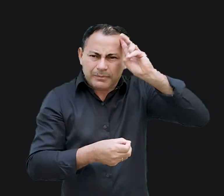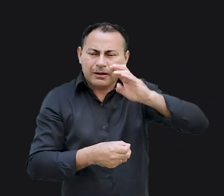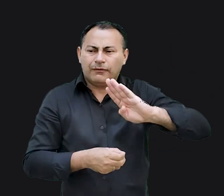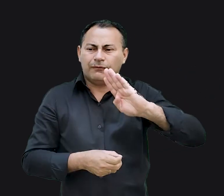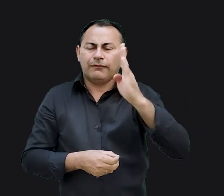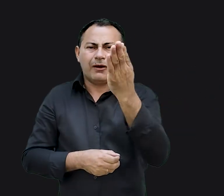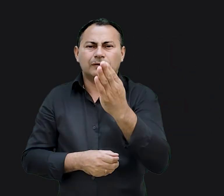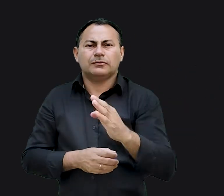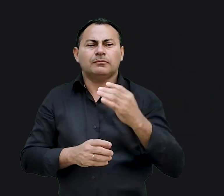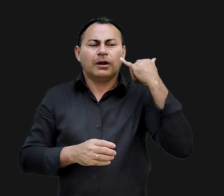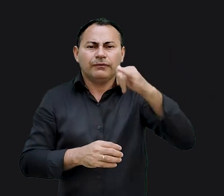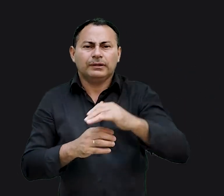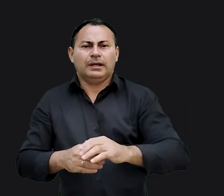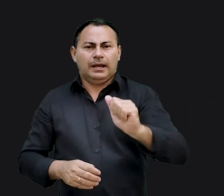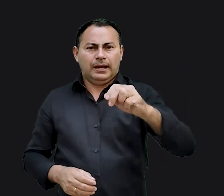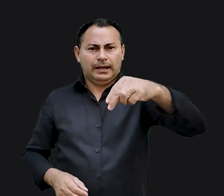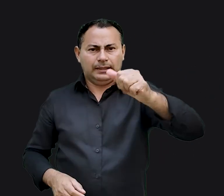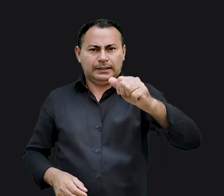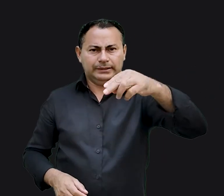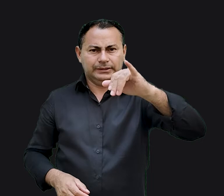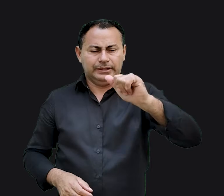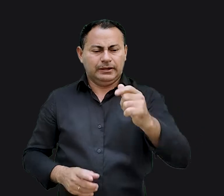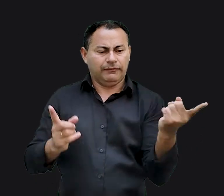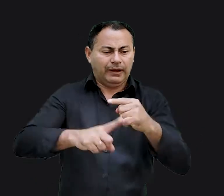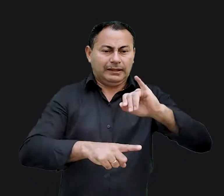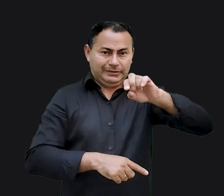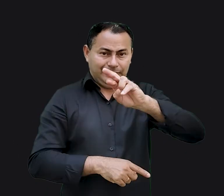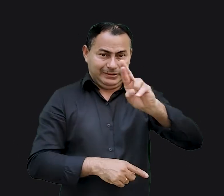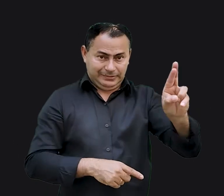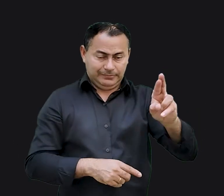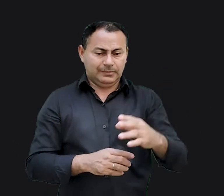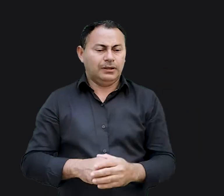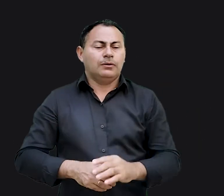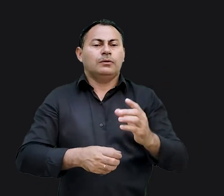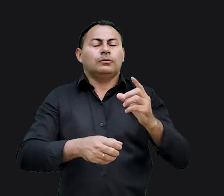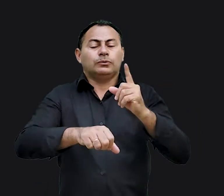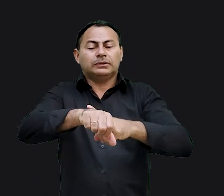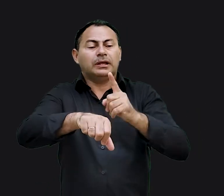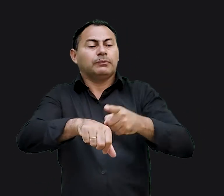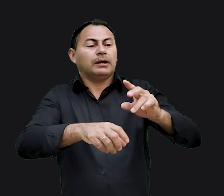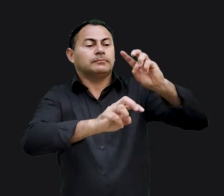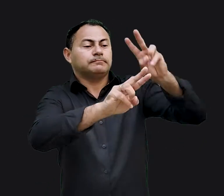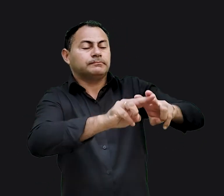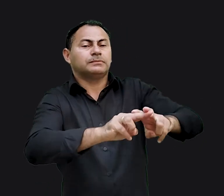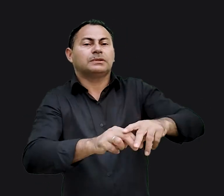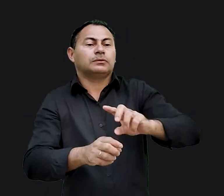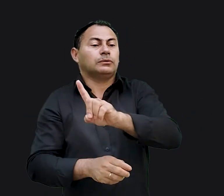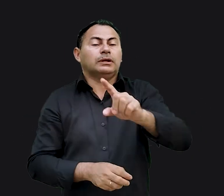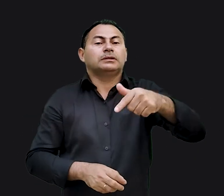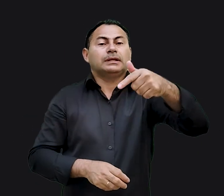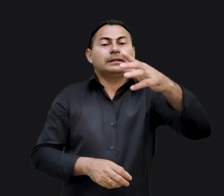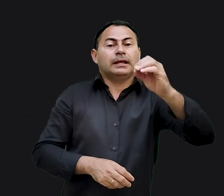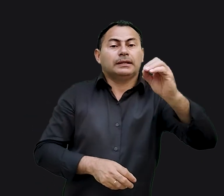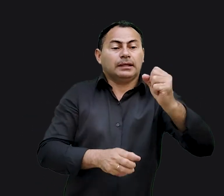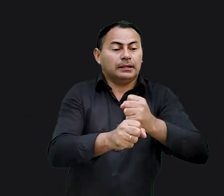aquele falso profeta Ananias contradisse Jeremias e declarou que o cativeiro não duraria 70 anos, mas apenas 2